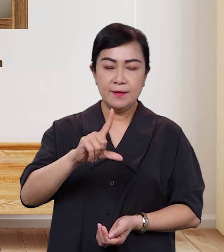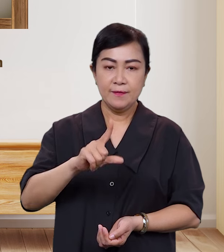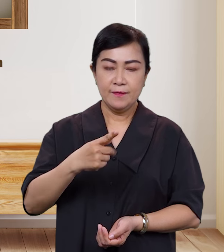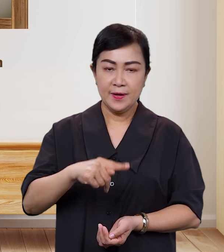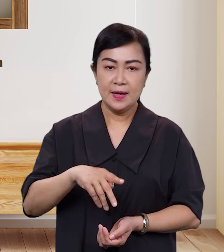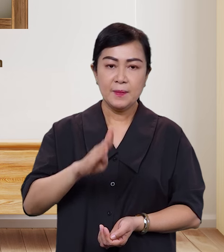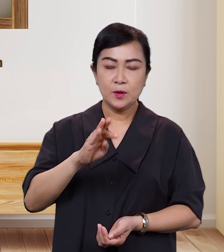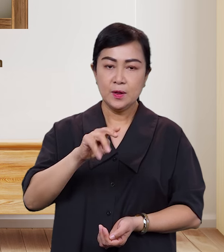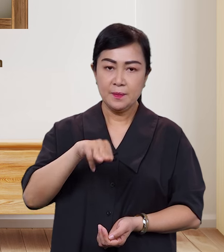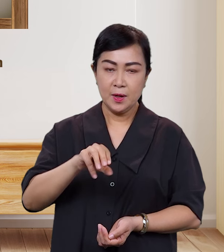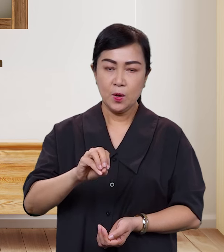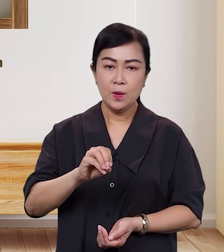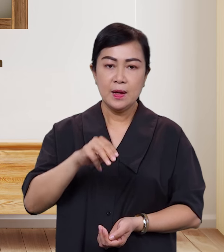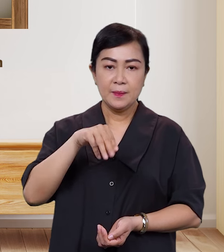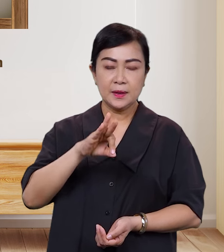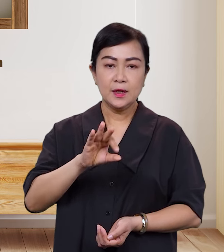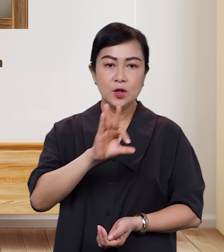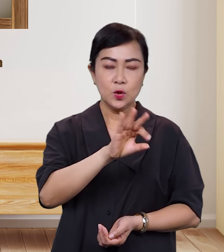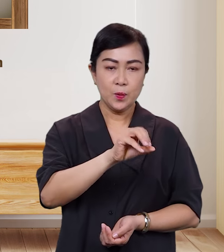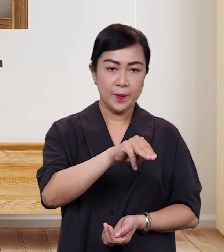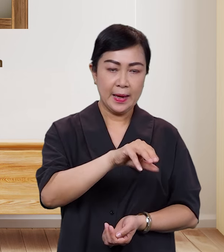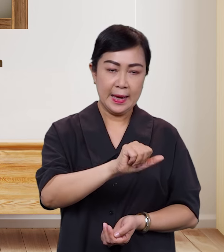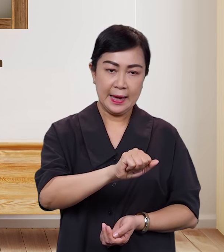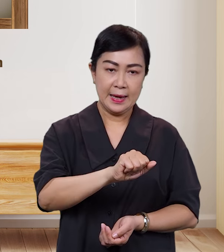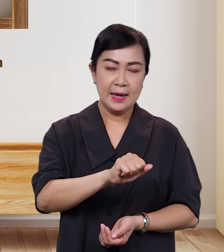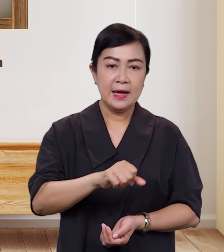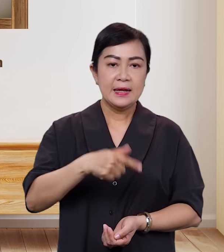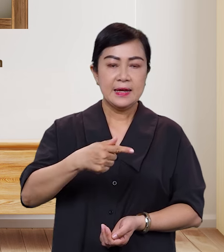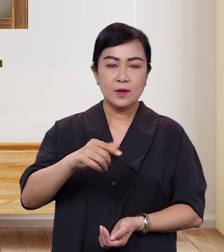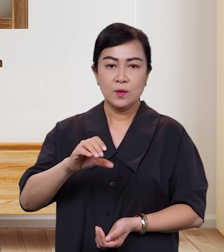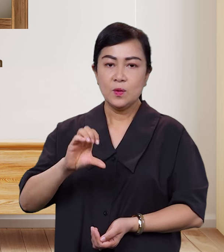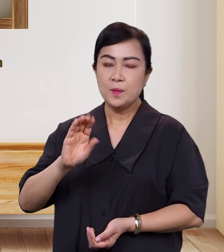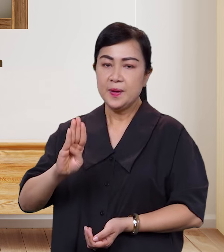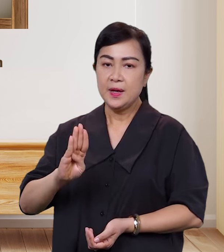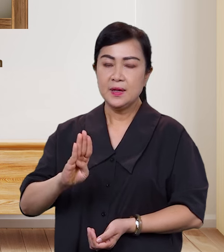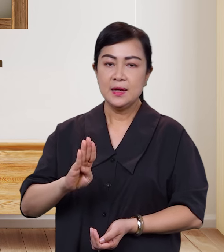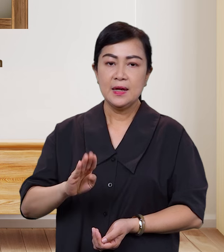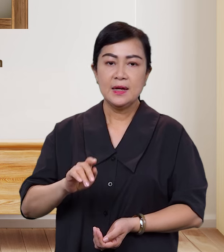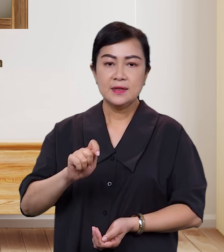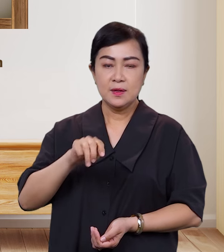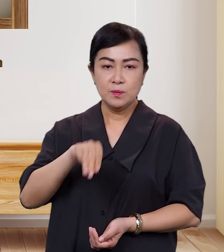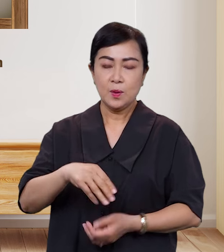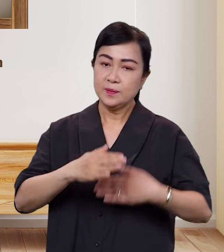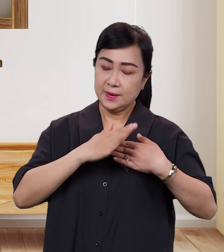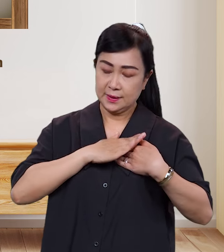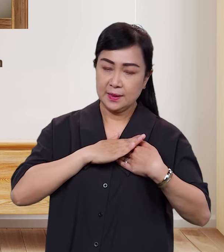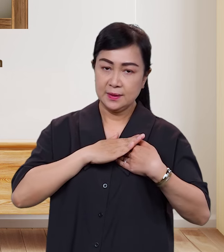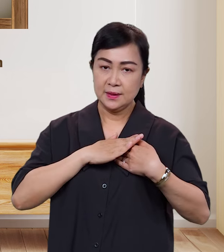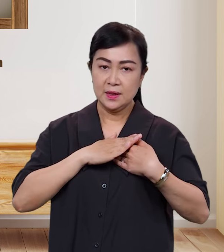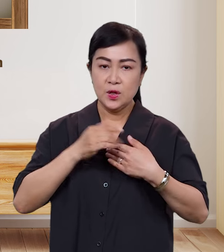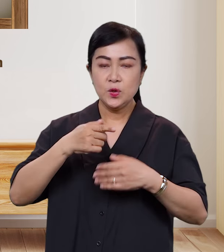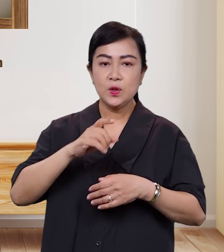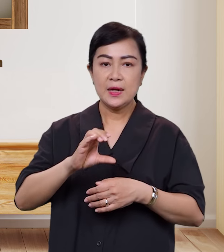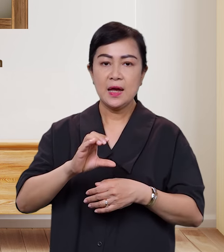Philippe, Bartolomeo, Matthew, Thomas, Giacôbê, con ông Alphê, Simon biệt danh là Nhiệt